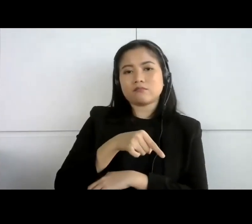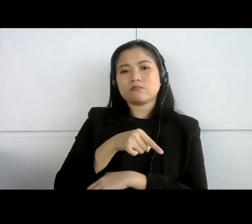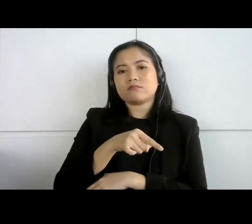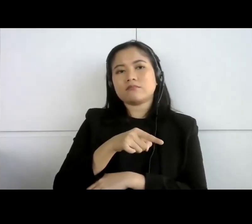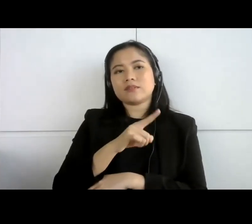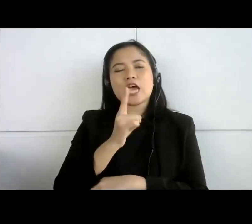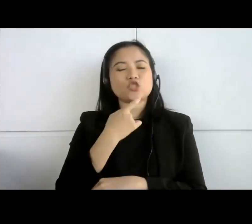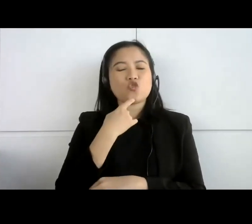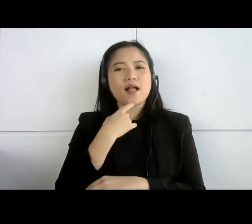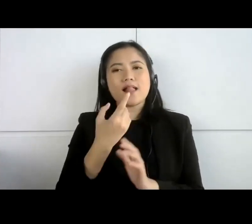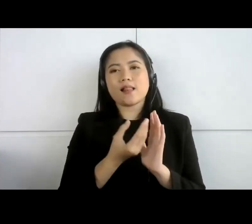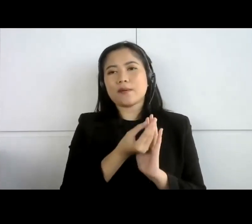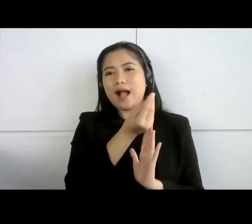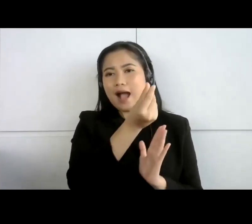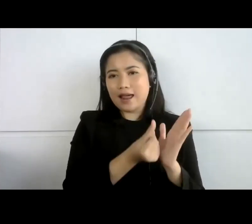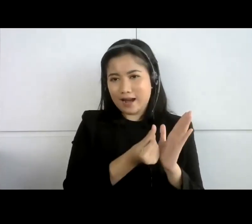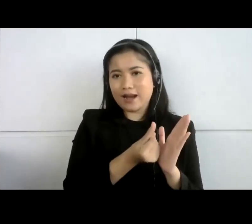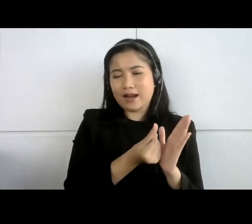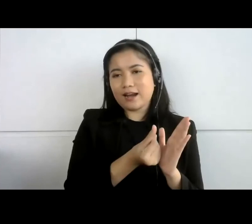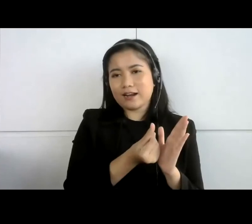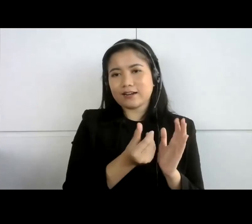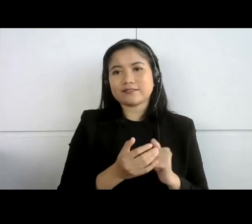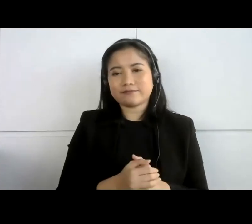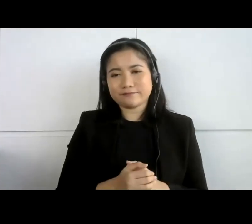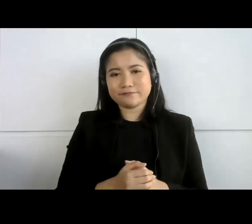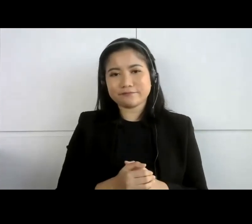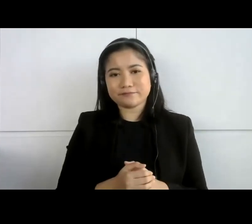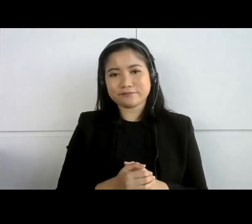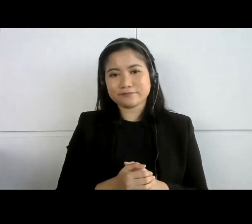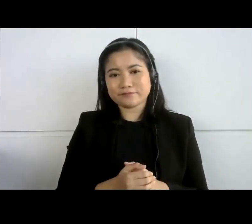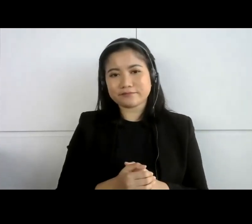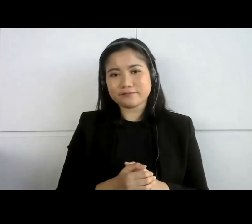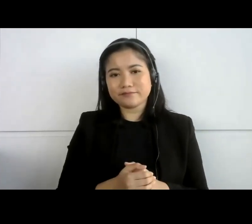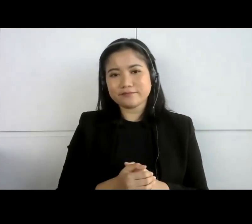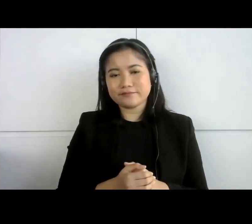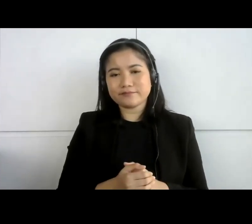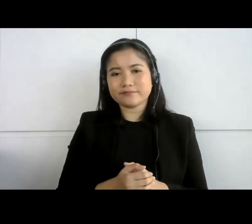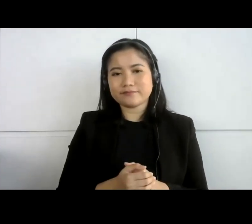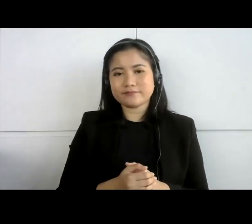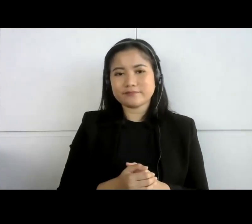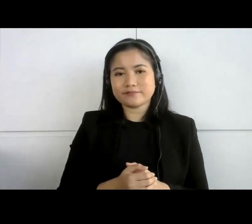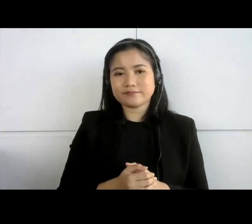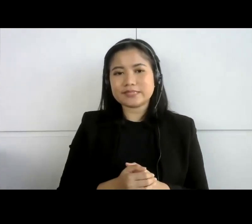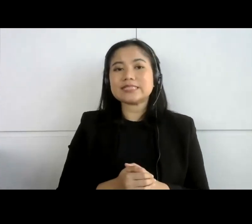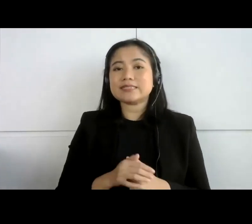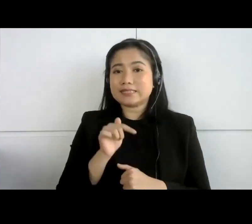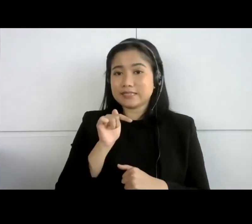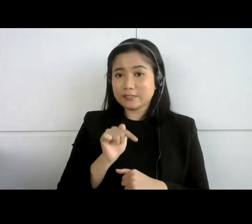sisi penganggaran. Barangkali ini yang dapat saya sampaikan.